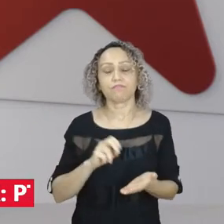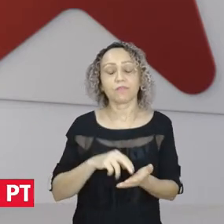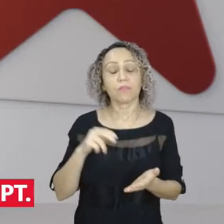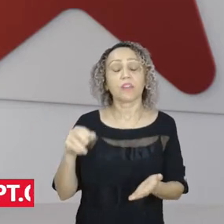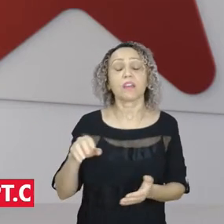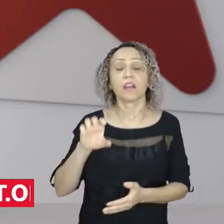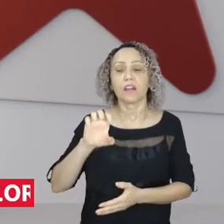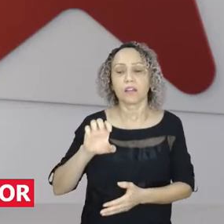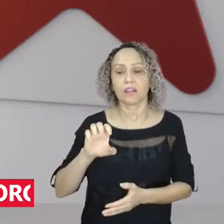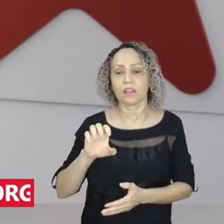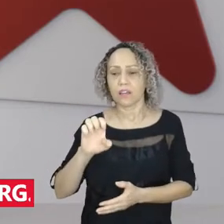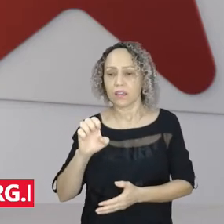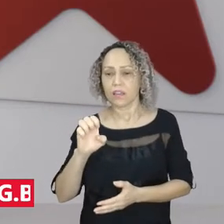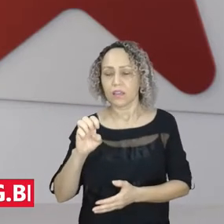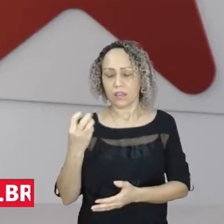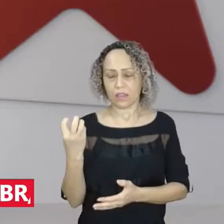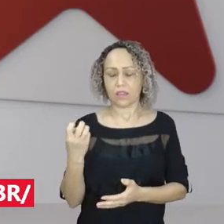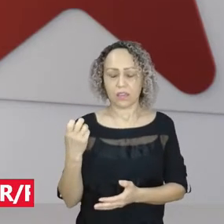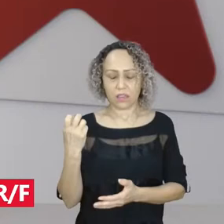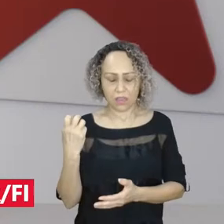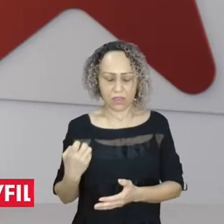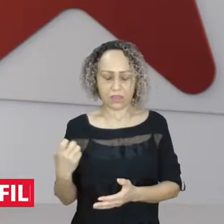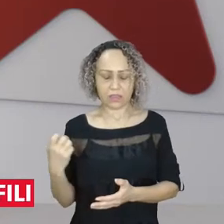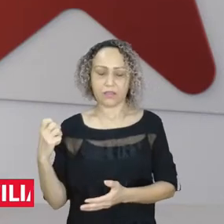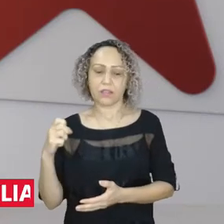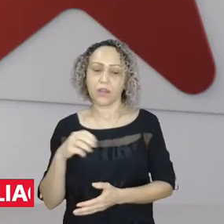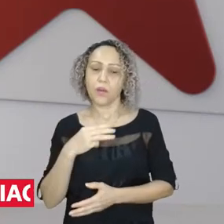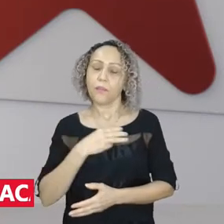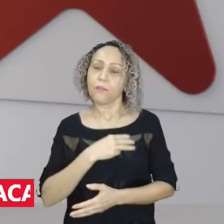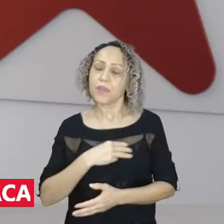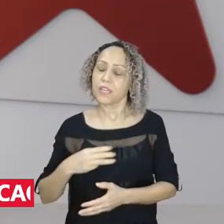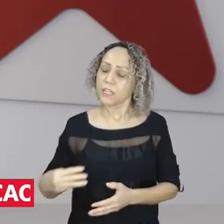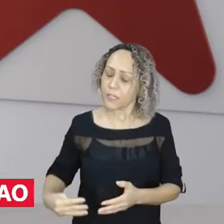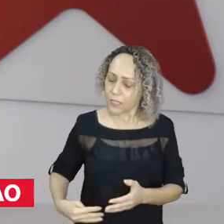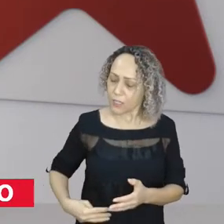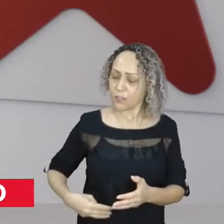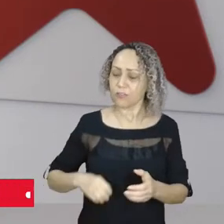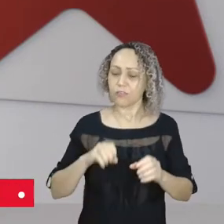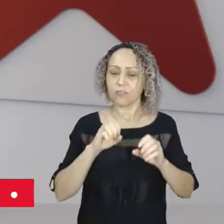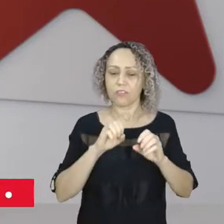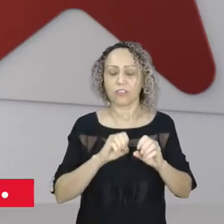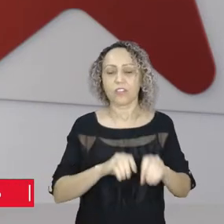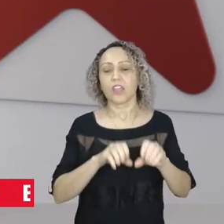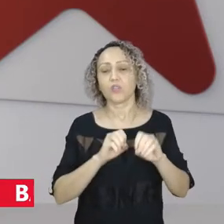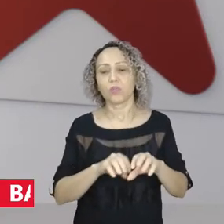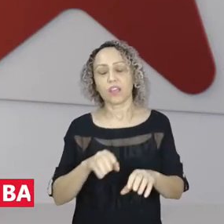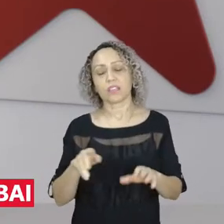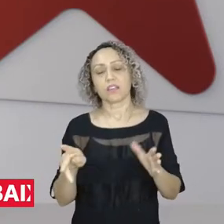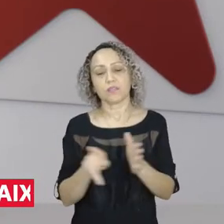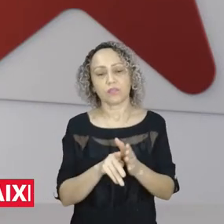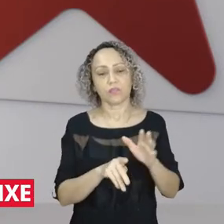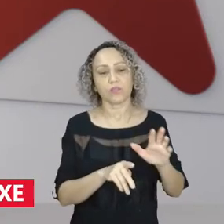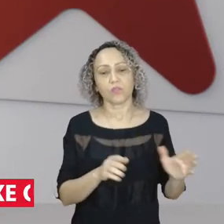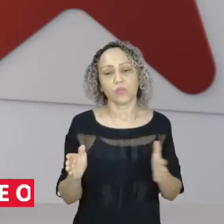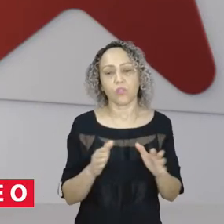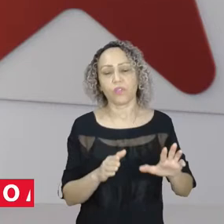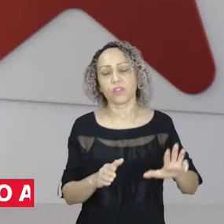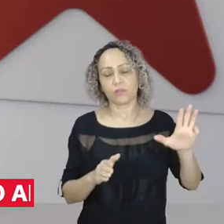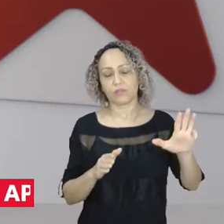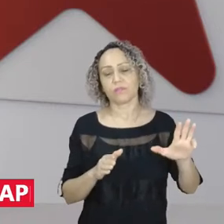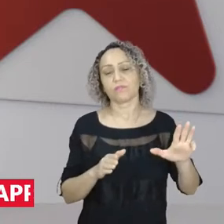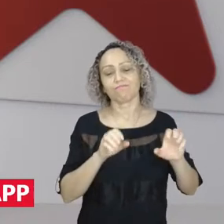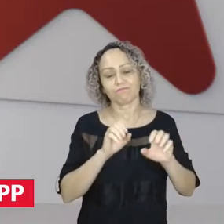da Educação e presidente da SBPC, gravou uma entrevista para a gente aqui ontem, para a edição